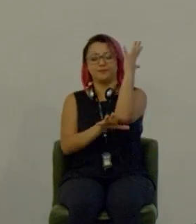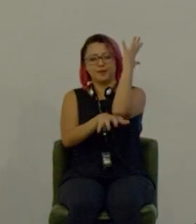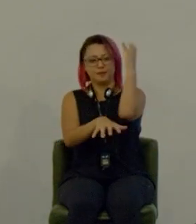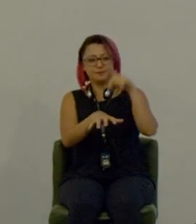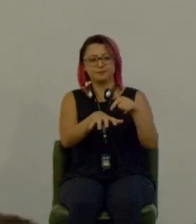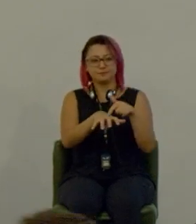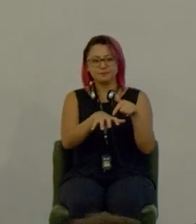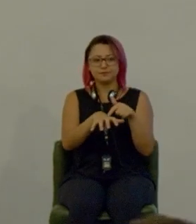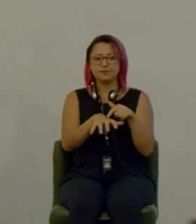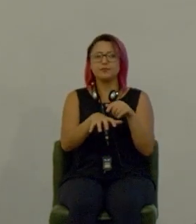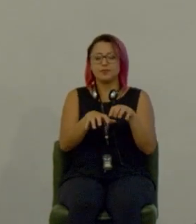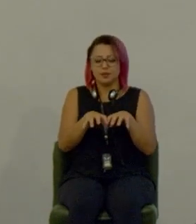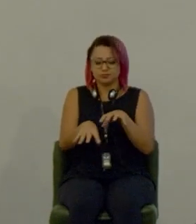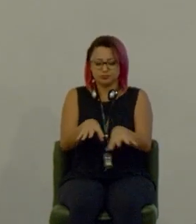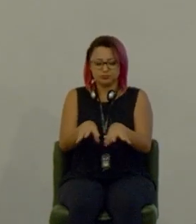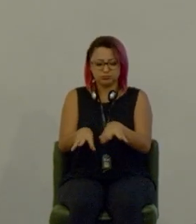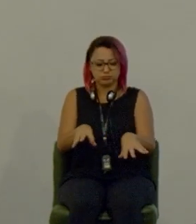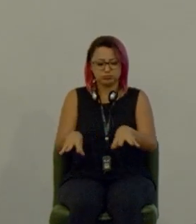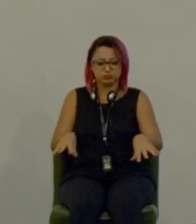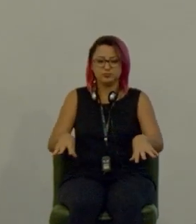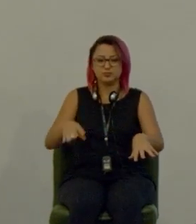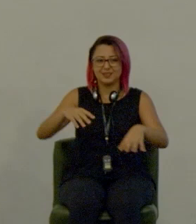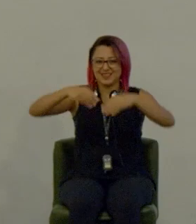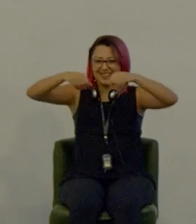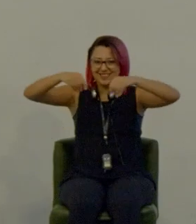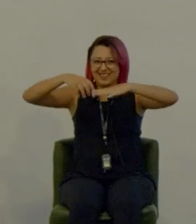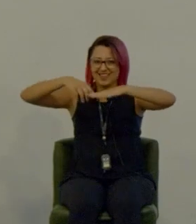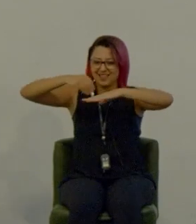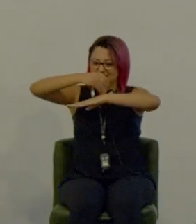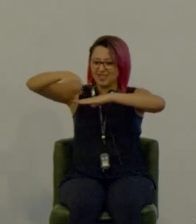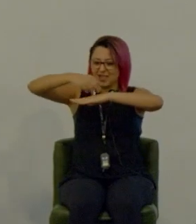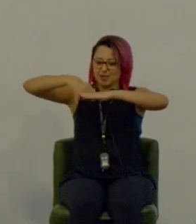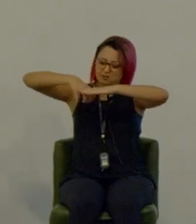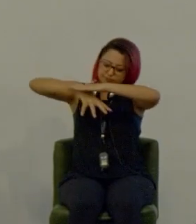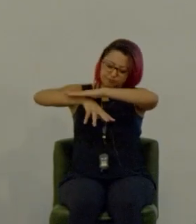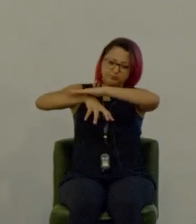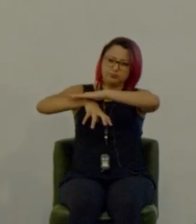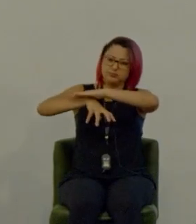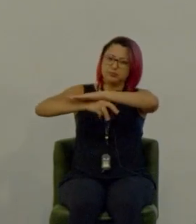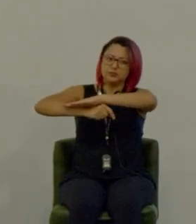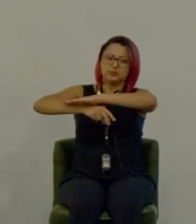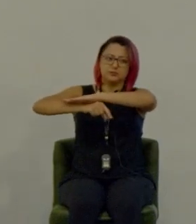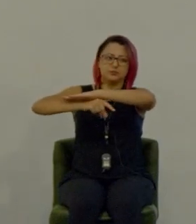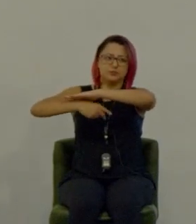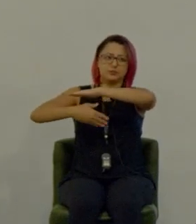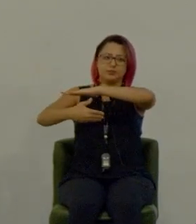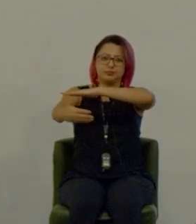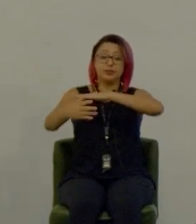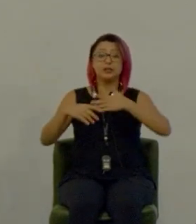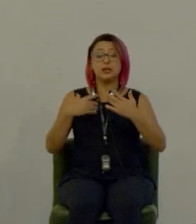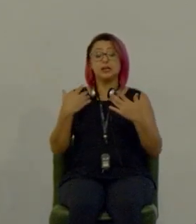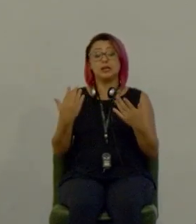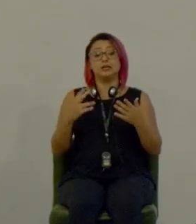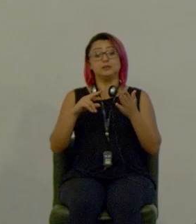né, as batatas podem ficar, as raízes podem ficar armazenadas no solo durante muitos anos também. E é um sistema de cultivo diferente daquele que está ligado